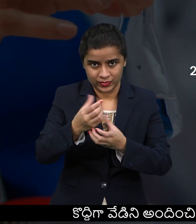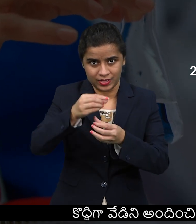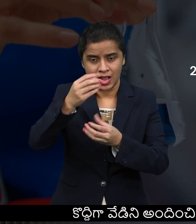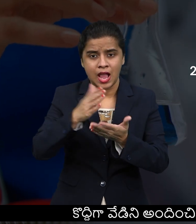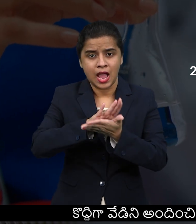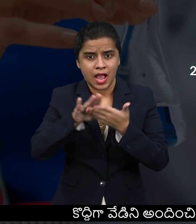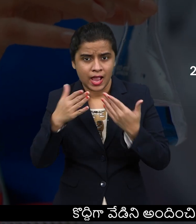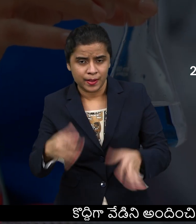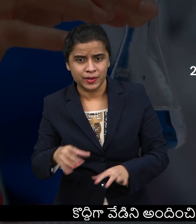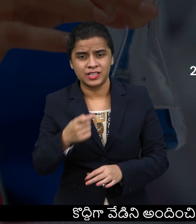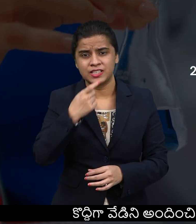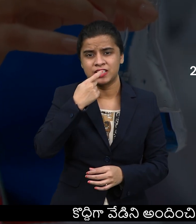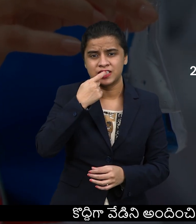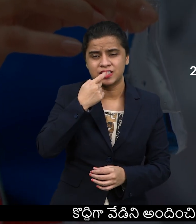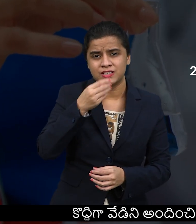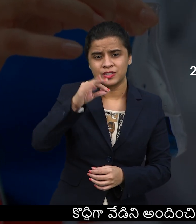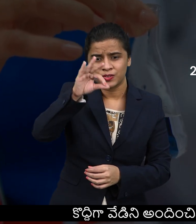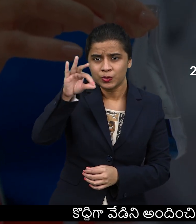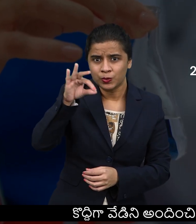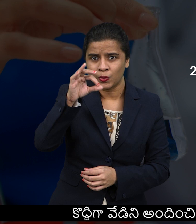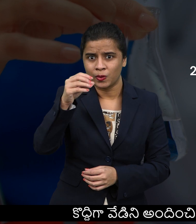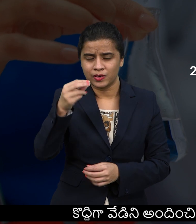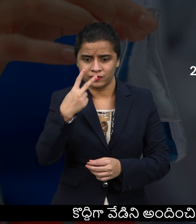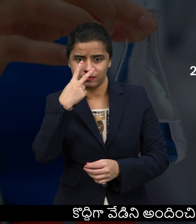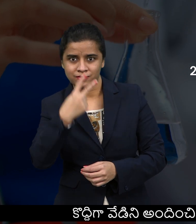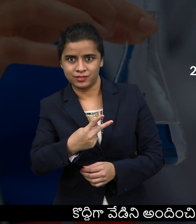వేడిని అందించిన తరువాత ఉప్పు ఏర్పడుతుంది.